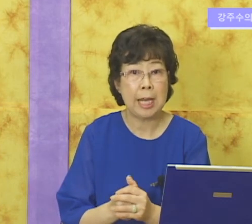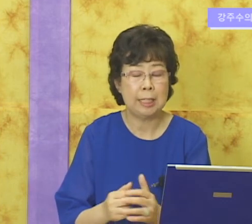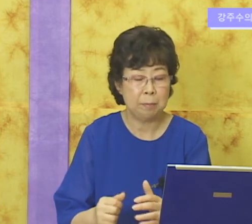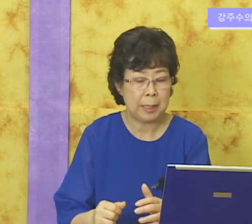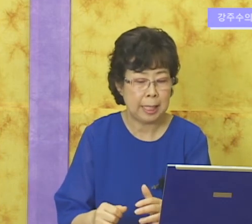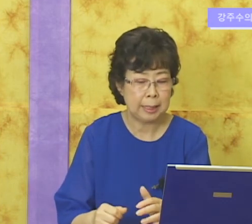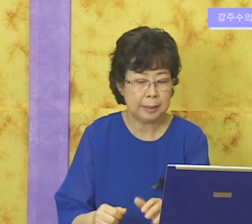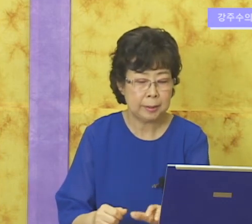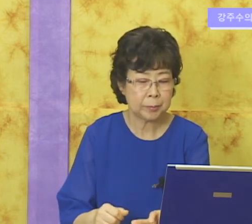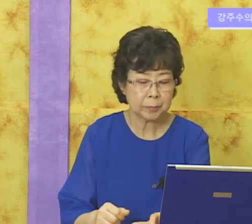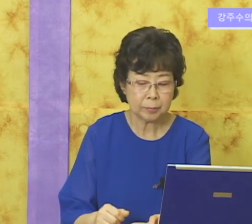해야 됩니다.